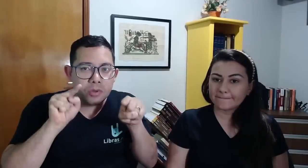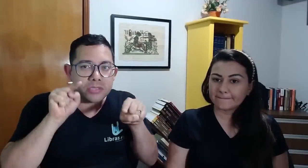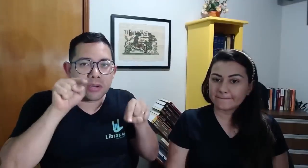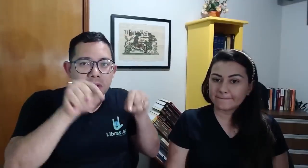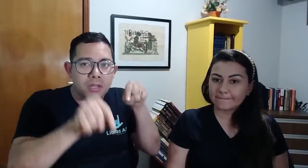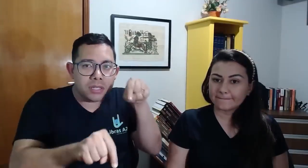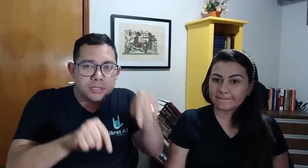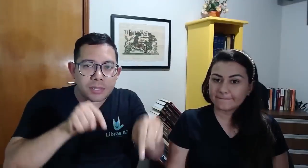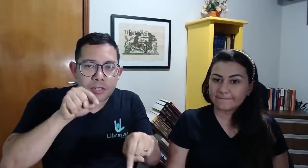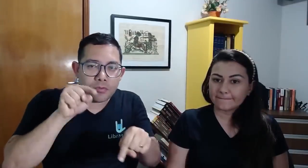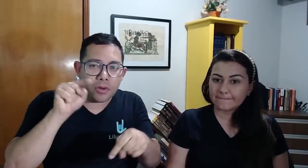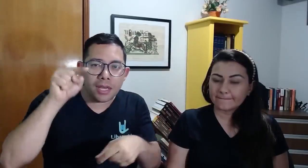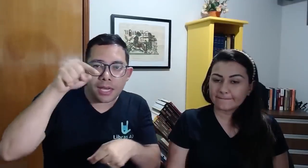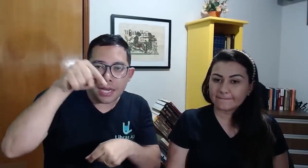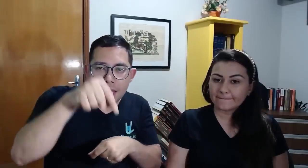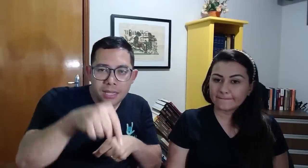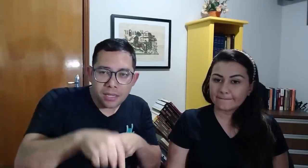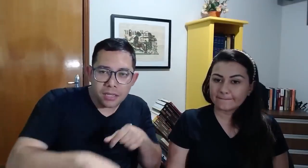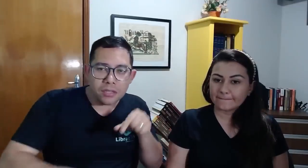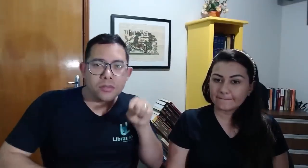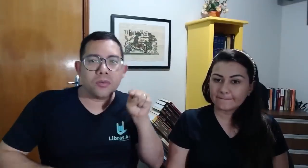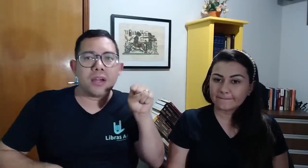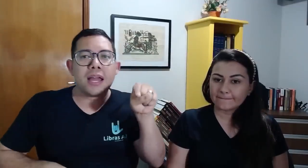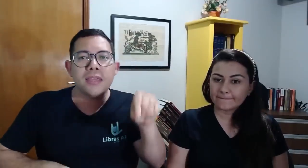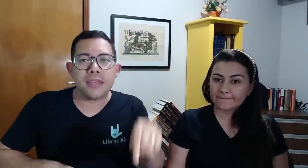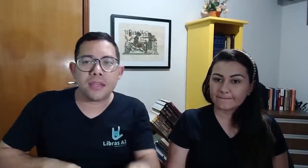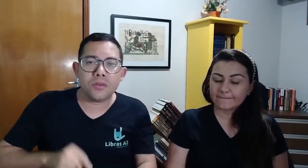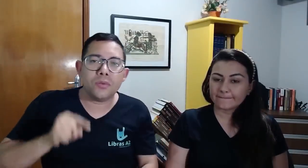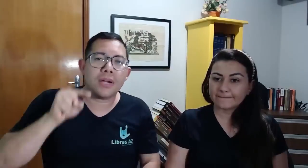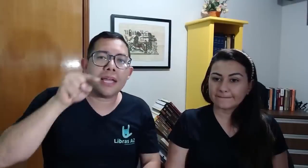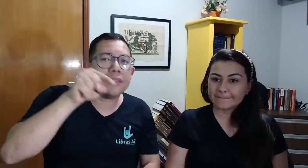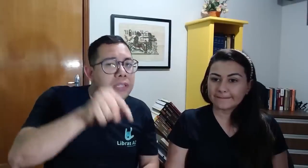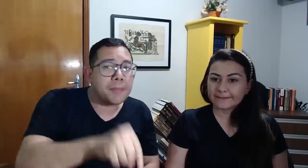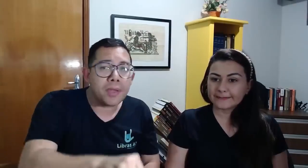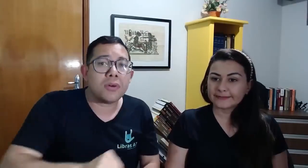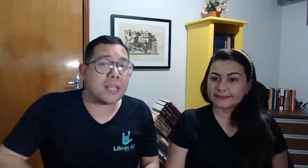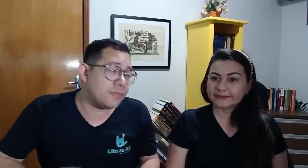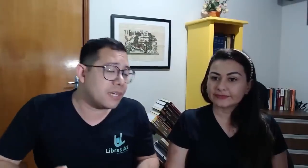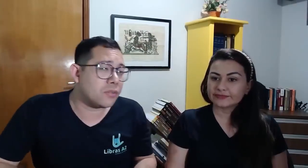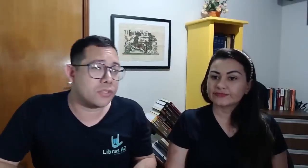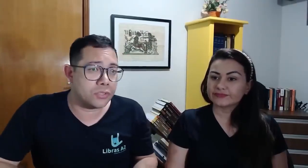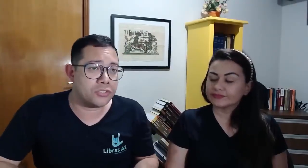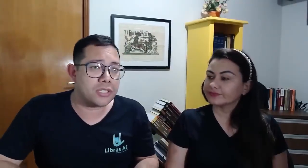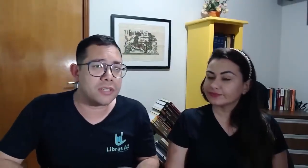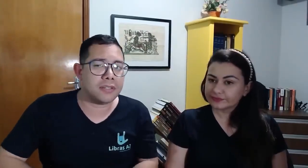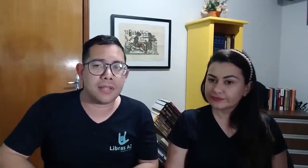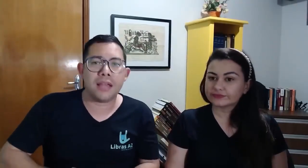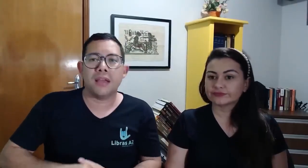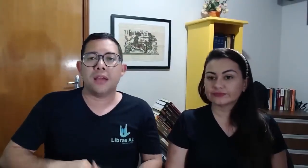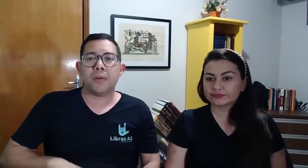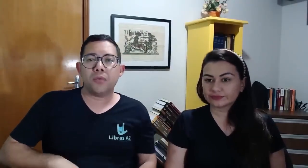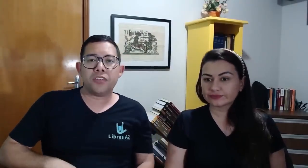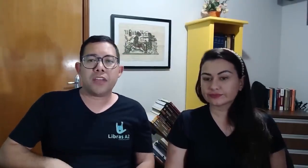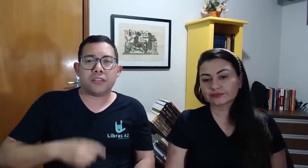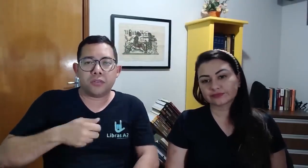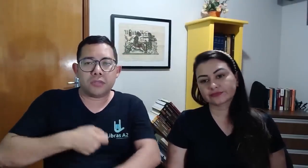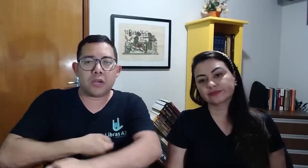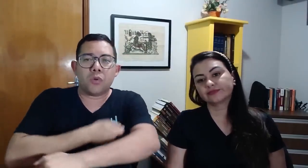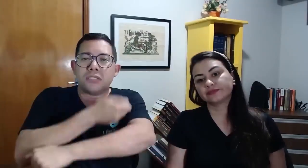assim, ó. A semente foi caindo. Então também é um classificador que você utiliza, tá? Para objetos. Então tacou a